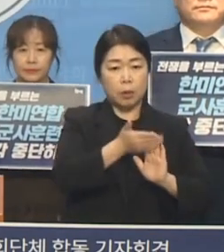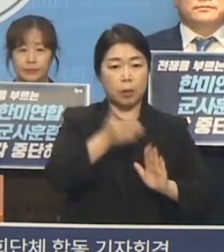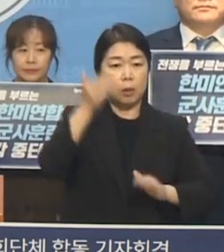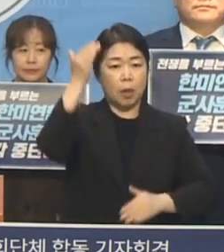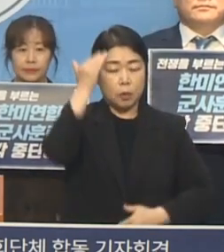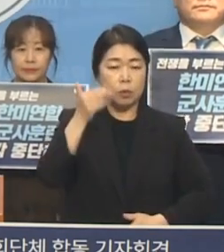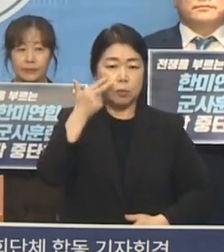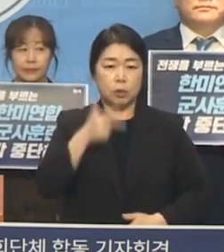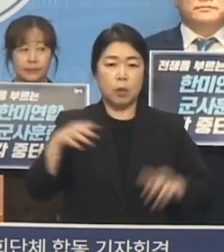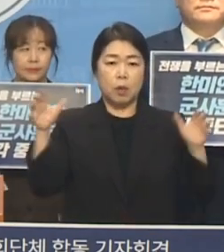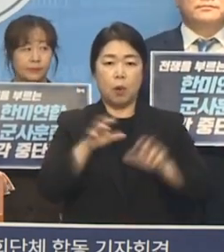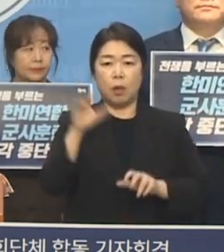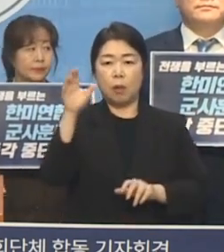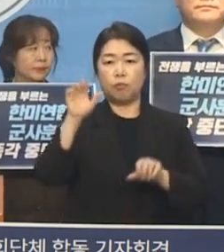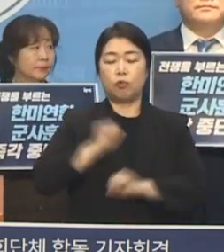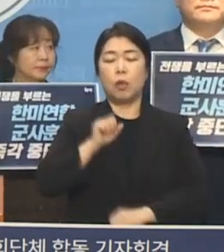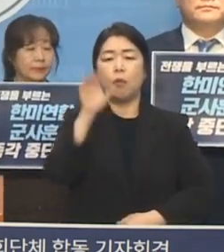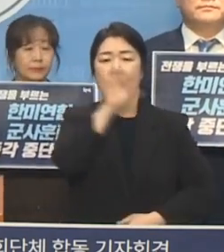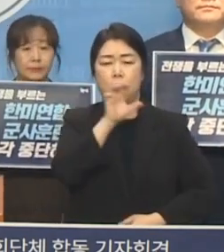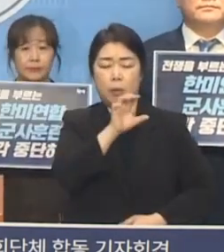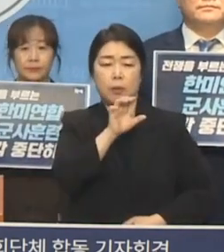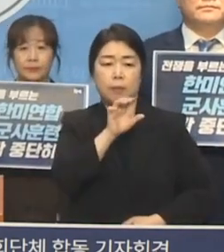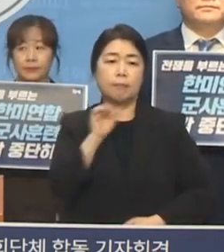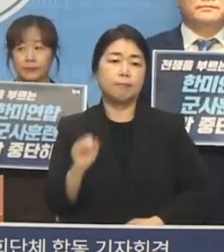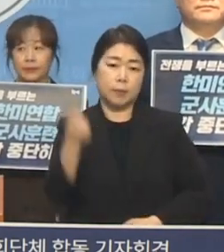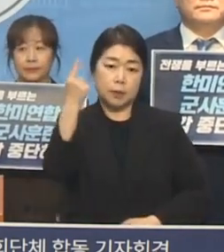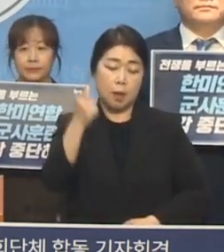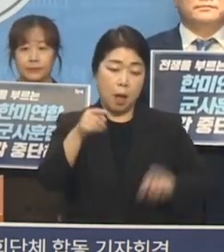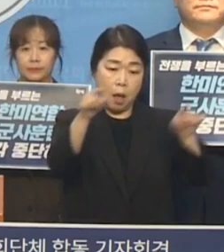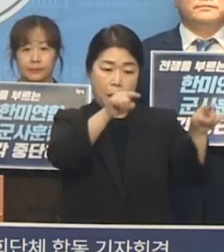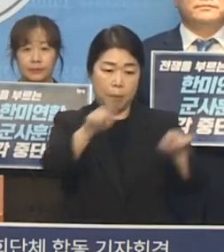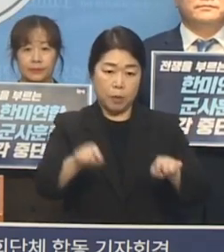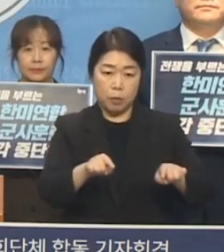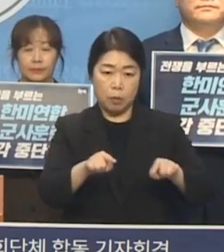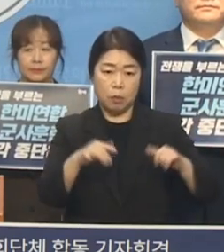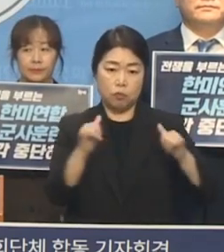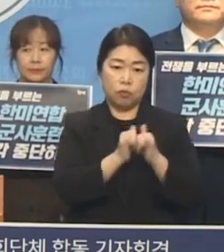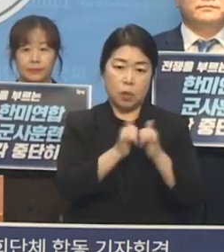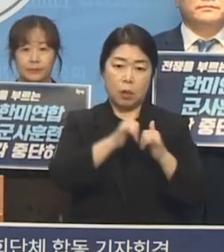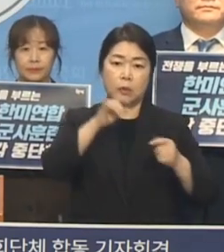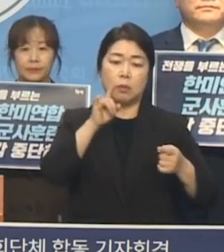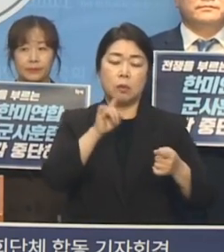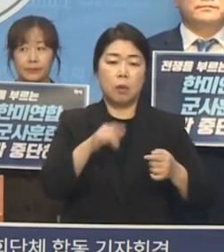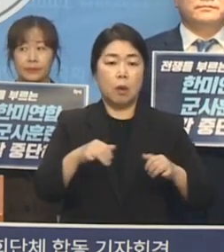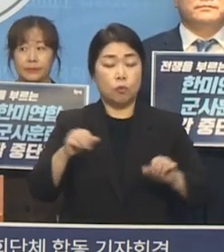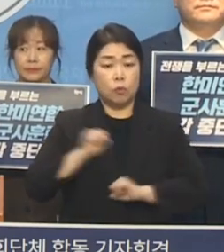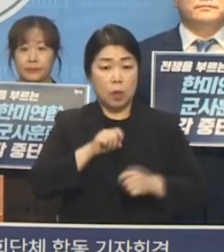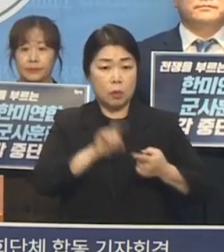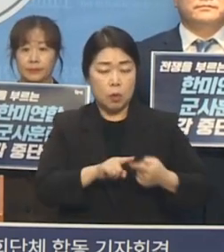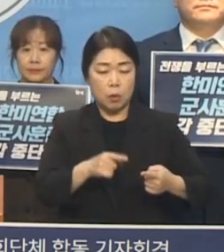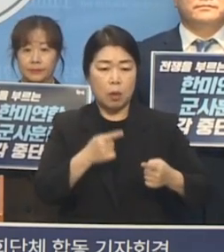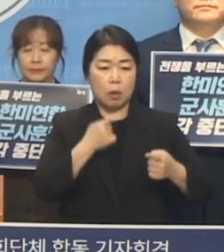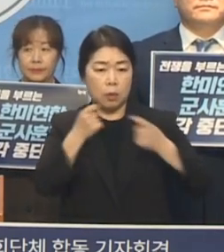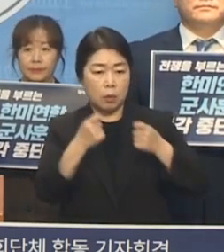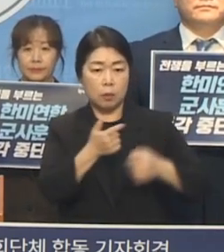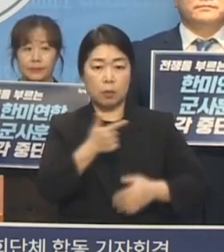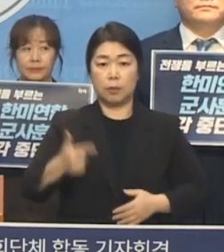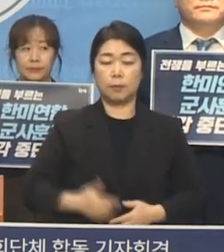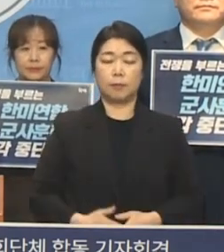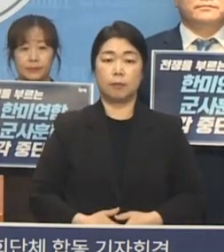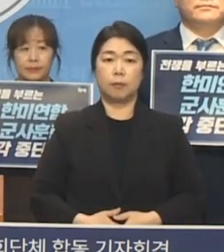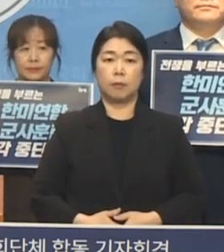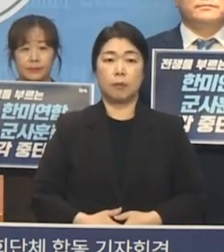인해서 한반도 군사적 긴장이 어느 때보다 높은 그런 상황입니다. 남북관계는 윤석열 정부